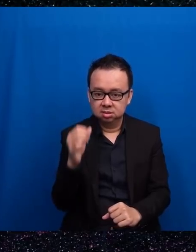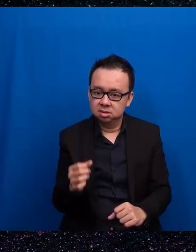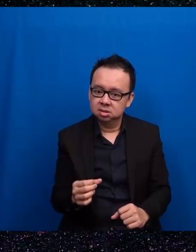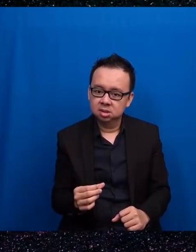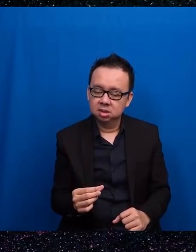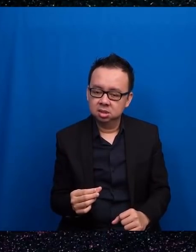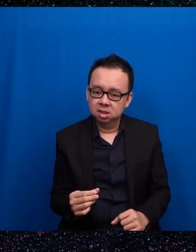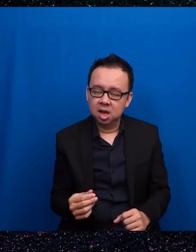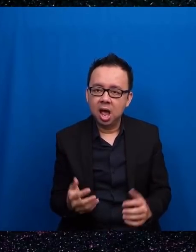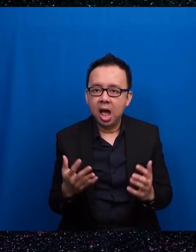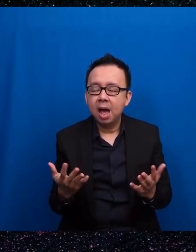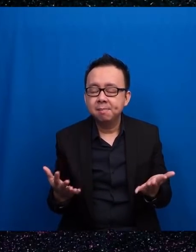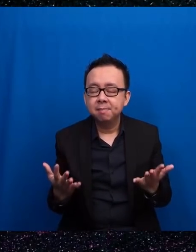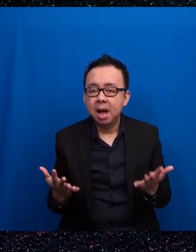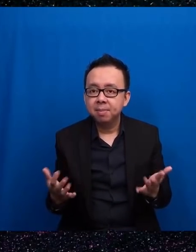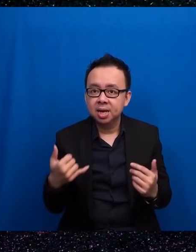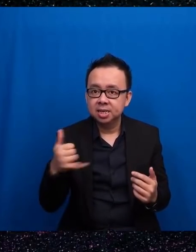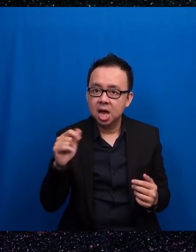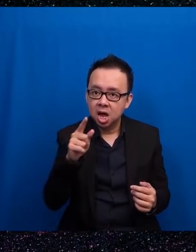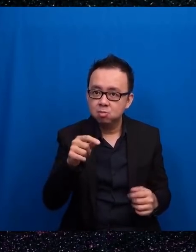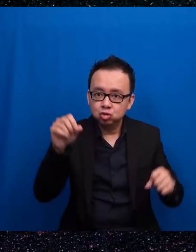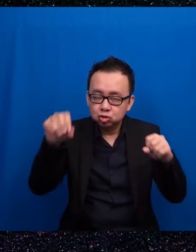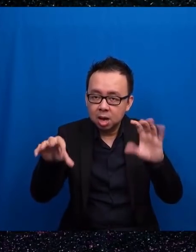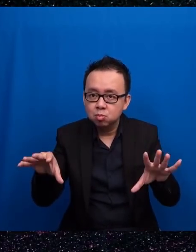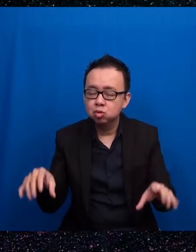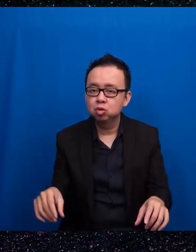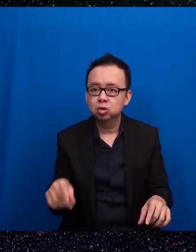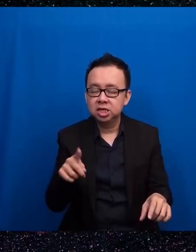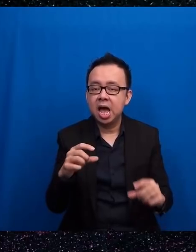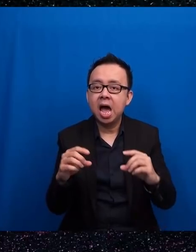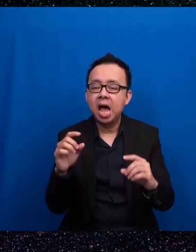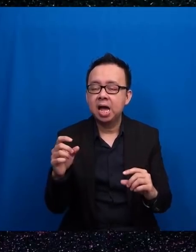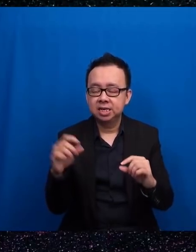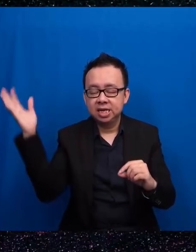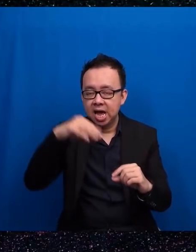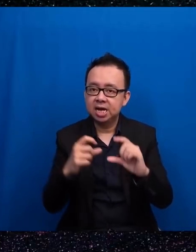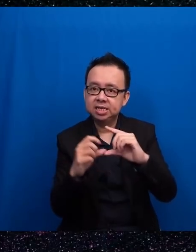tabur saat menganggur, akan kau tuai saat bekerja.